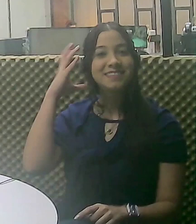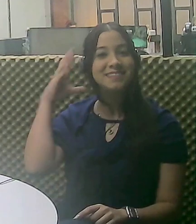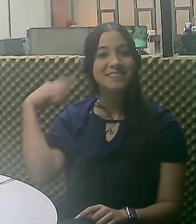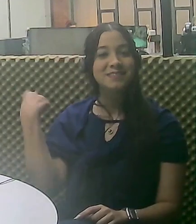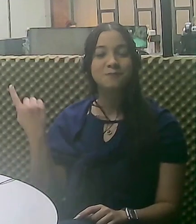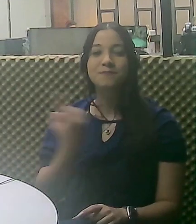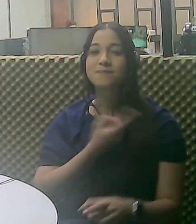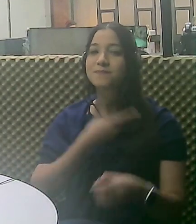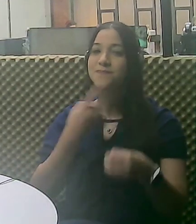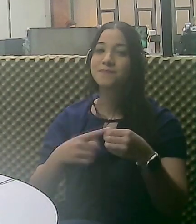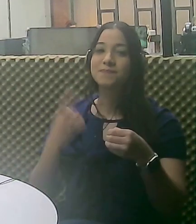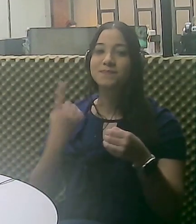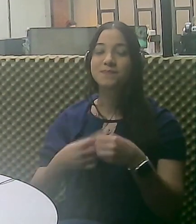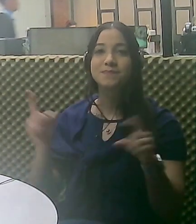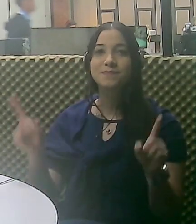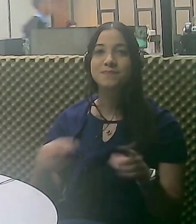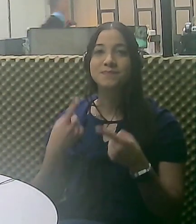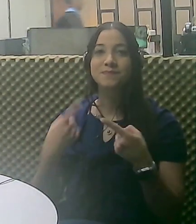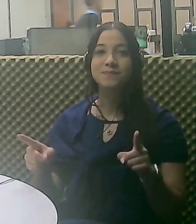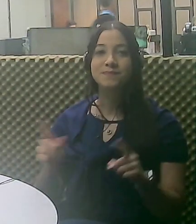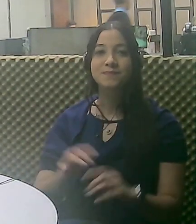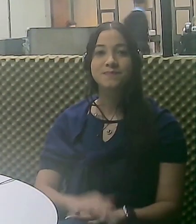Rádio Nossa Cidade.